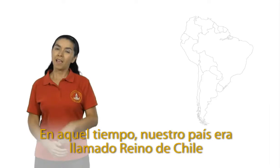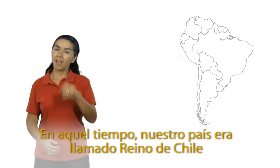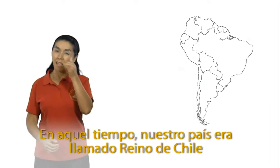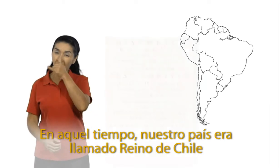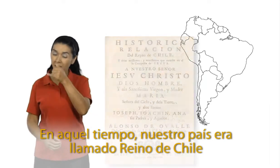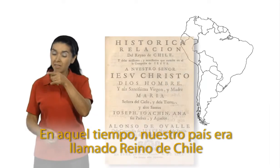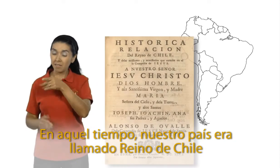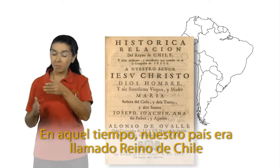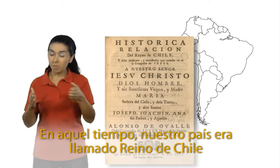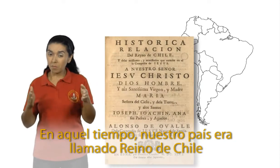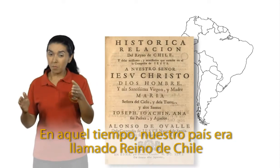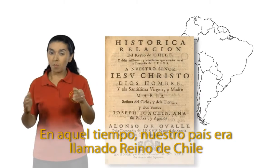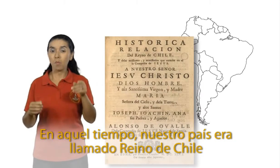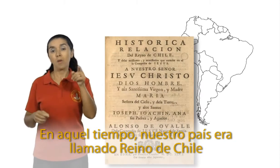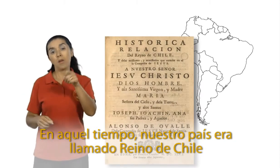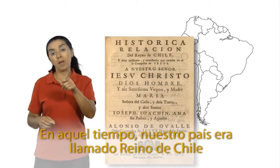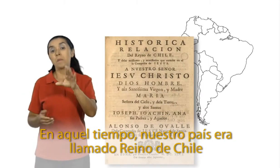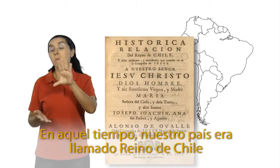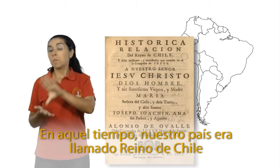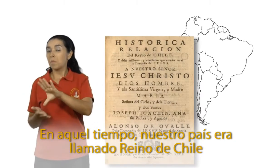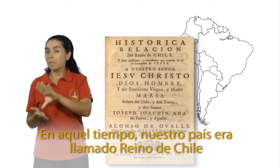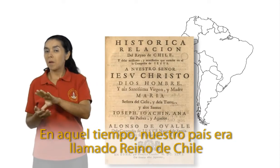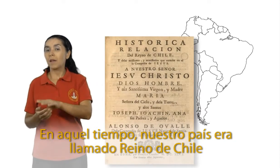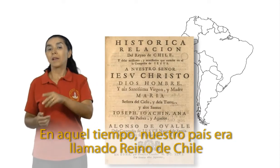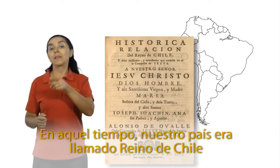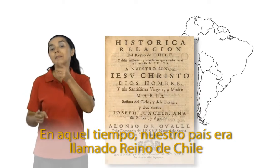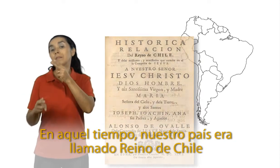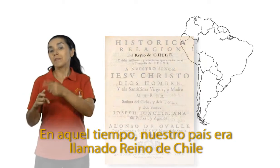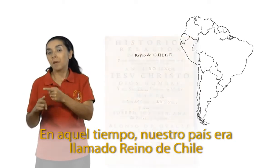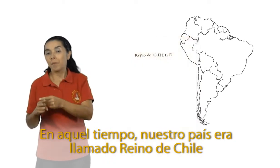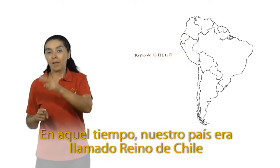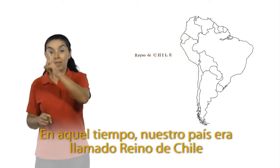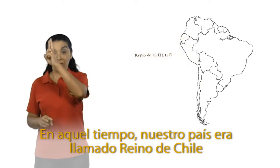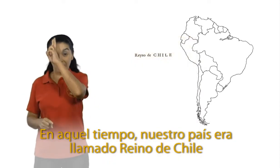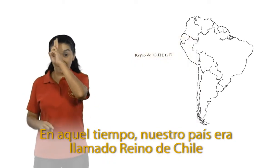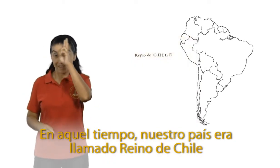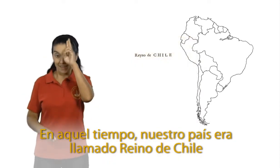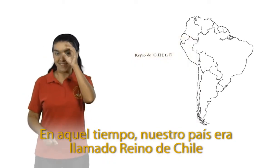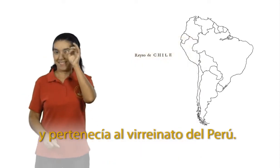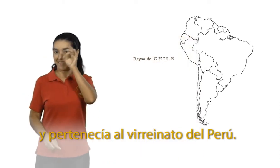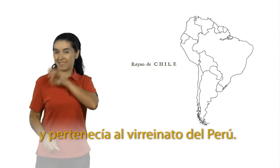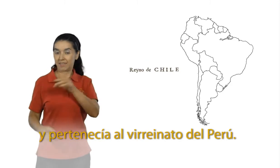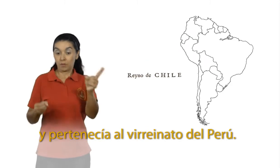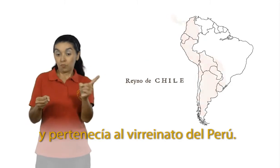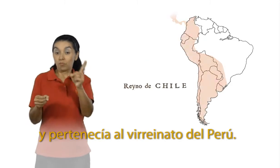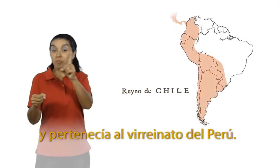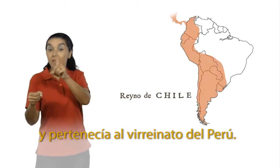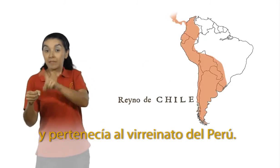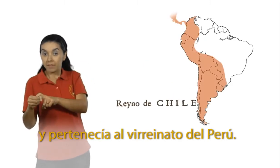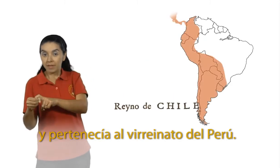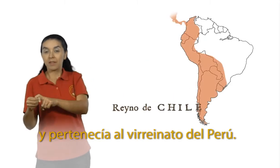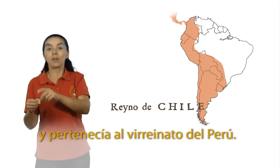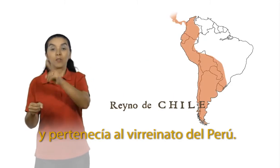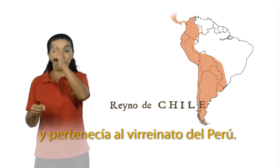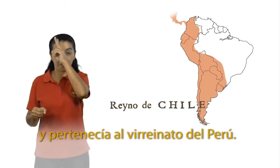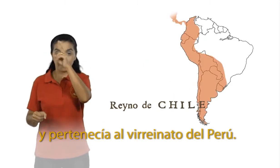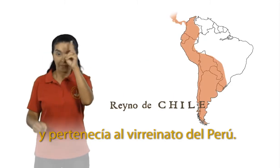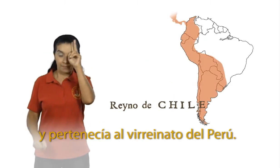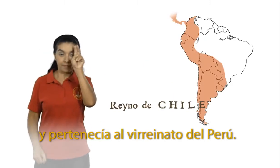En aquel tiempo, nuestro país era llamado Reino de Chile y pertenecía al Virreinato